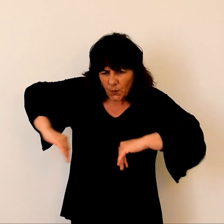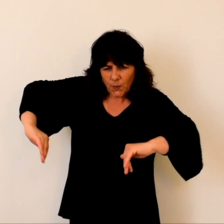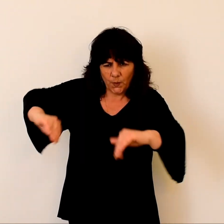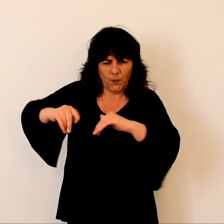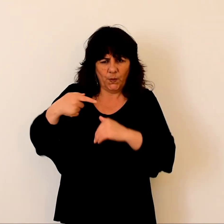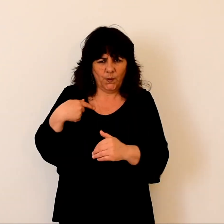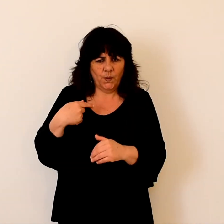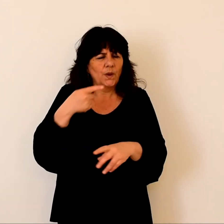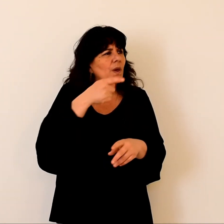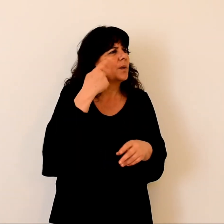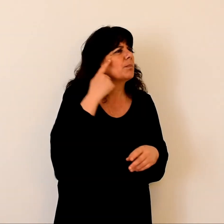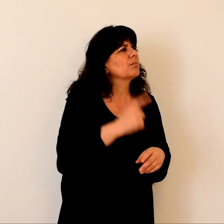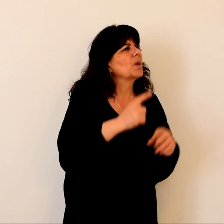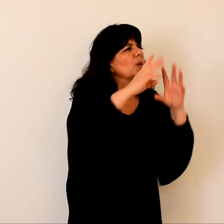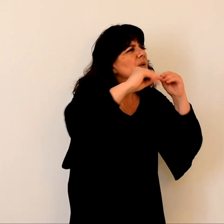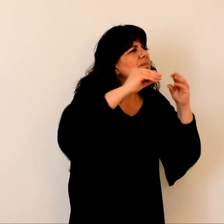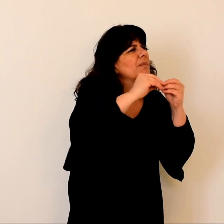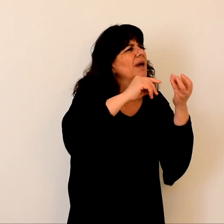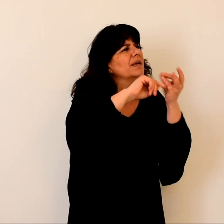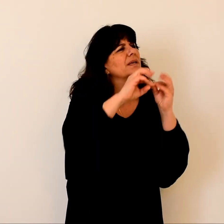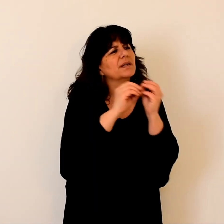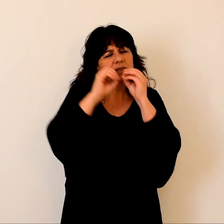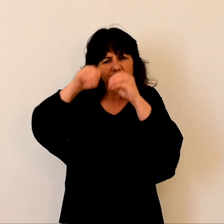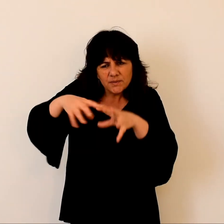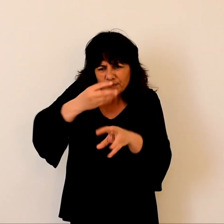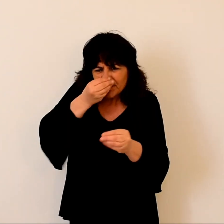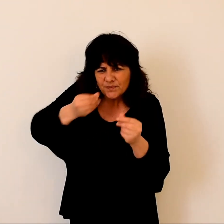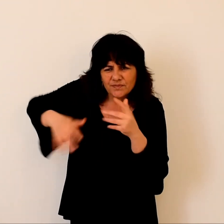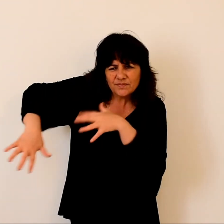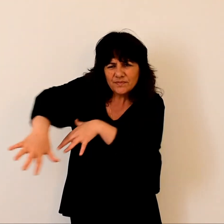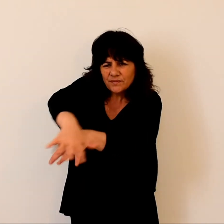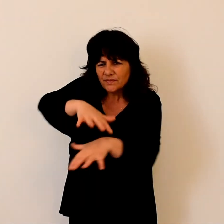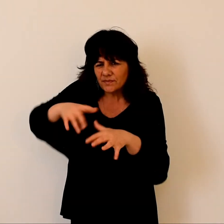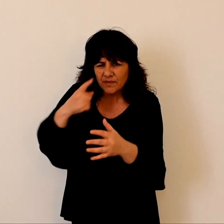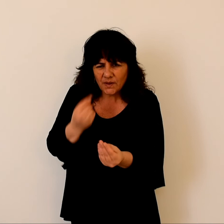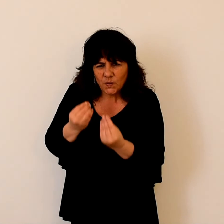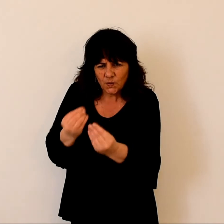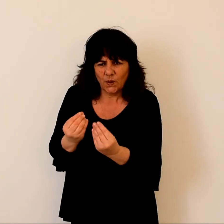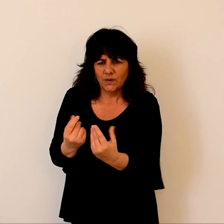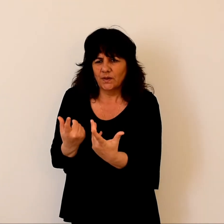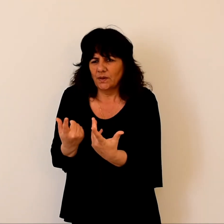Peut-être donnera-t-il du fruit à l'avenir, sinon tu le couperas. »